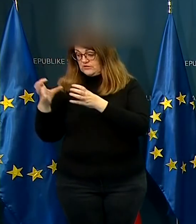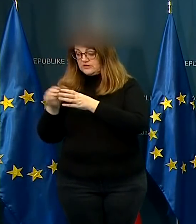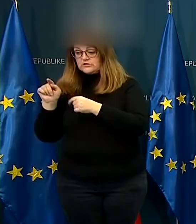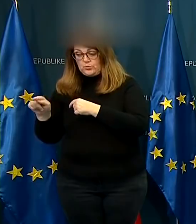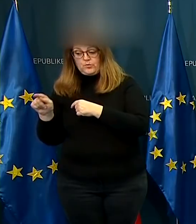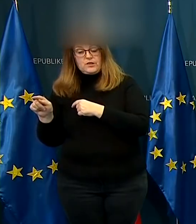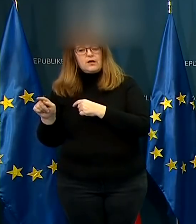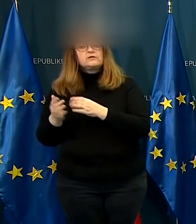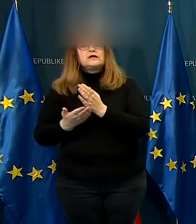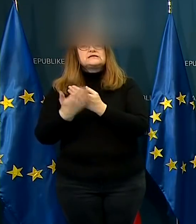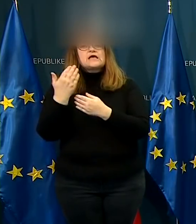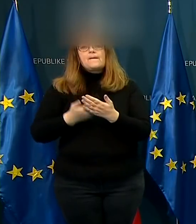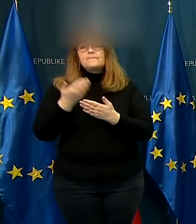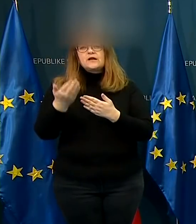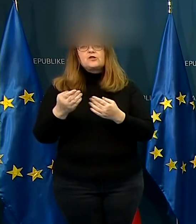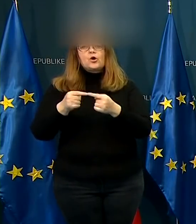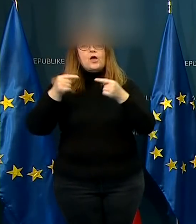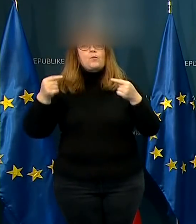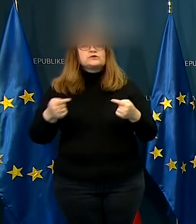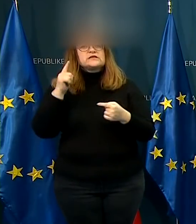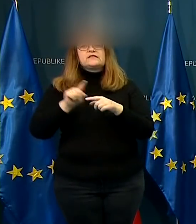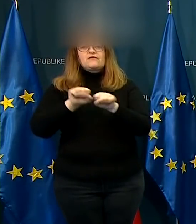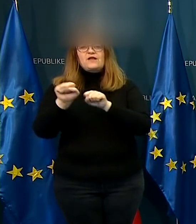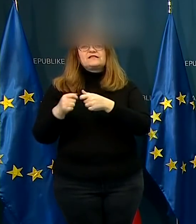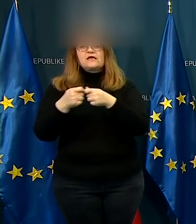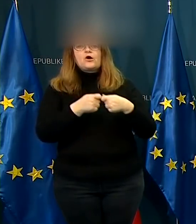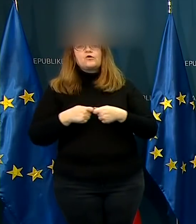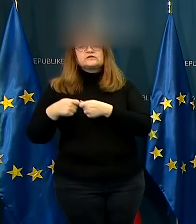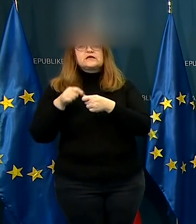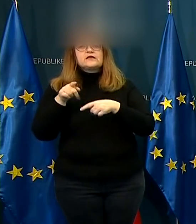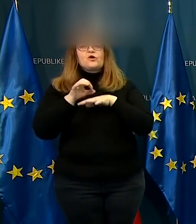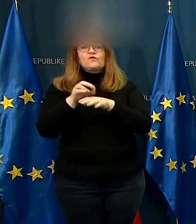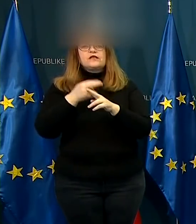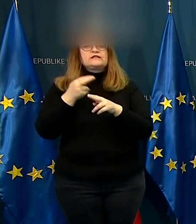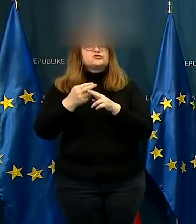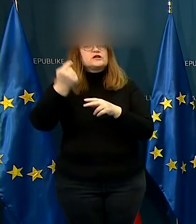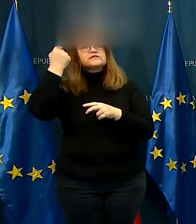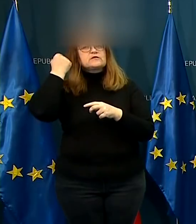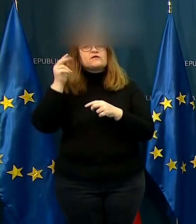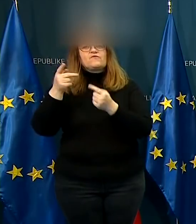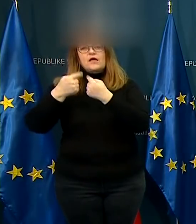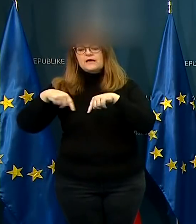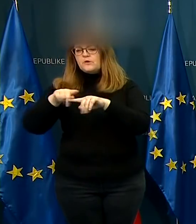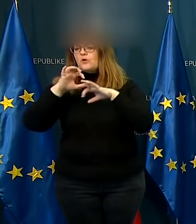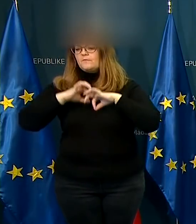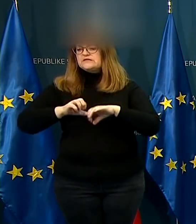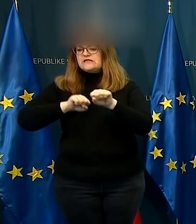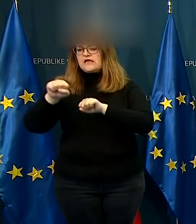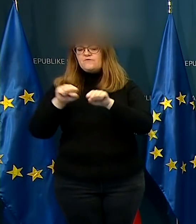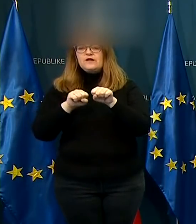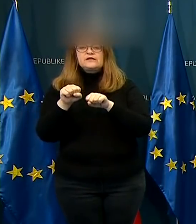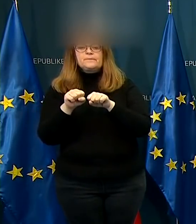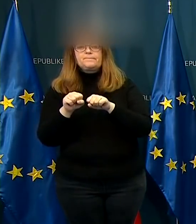skupina za predloge opozicije in nevladnih organizacij, ki jo vodi državni sekretar v kabinetu predsednika